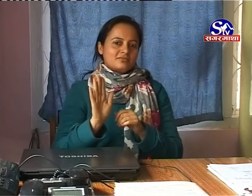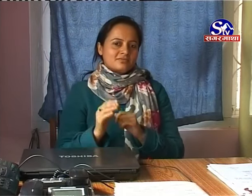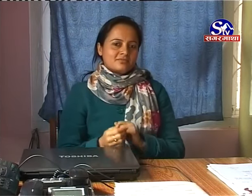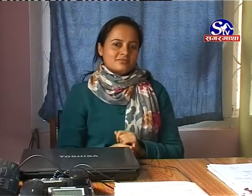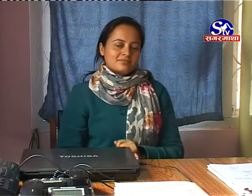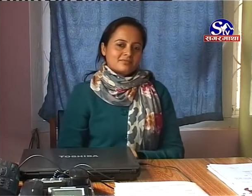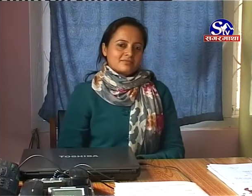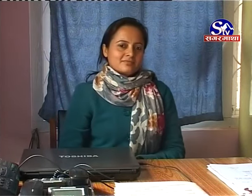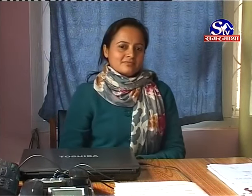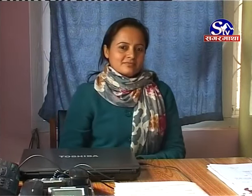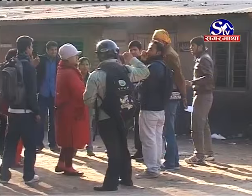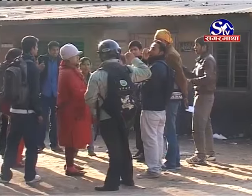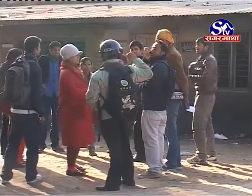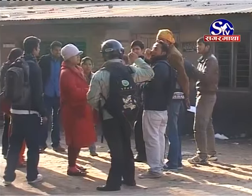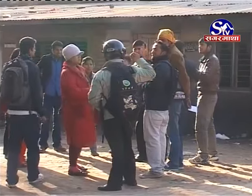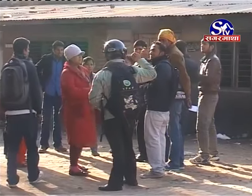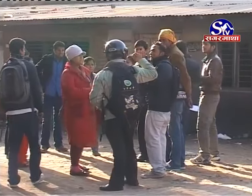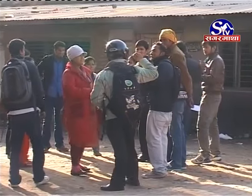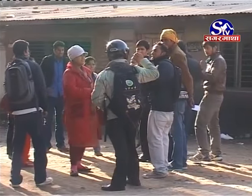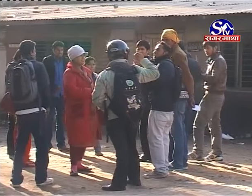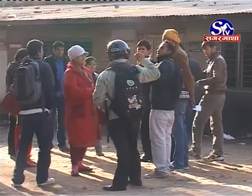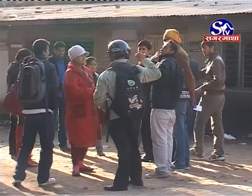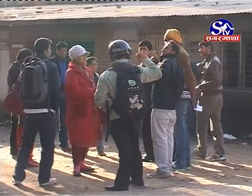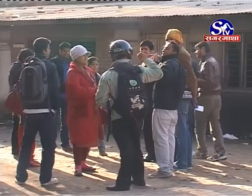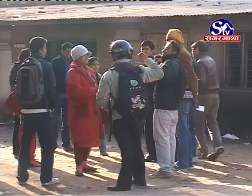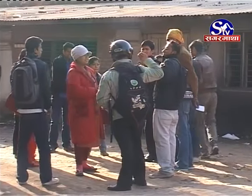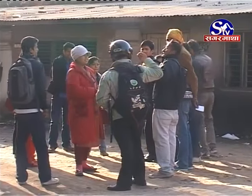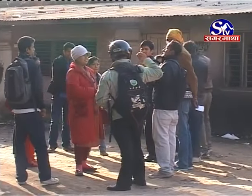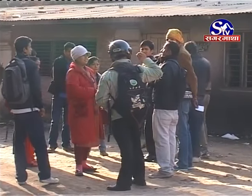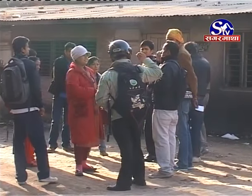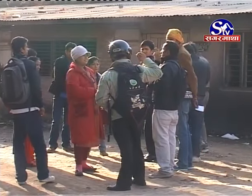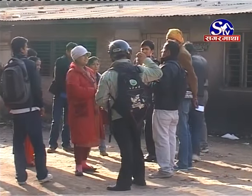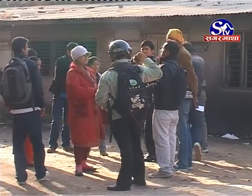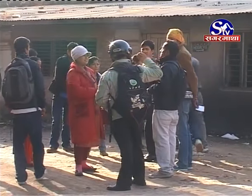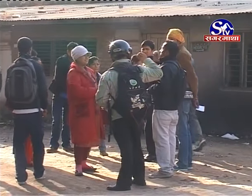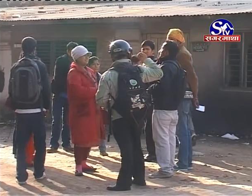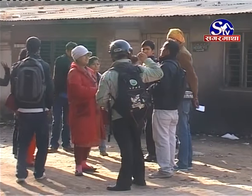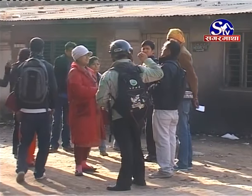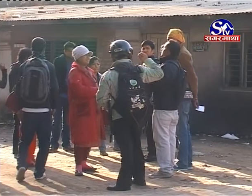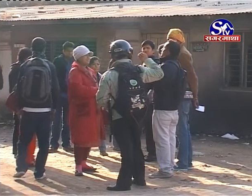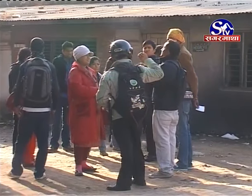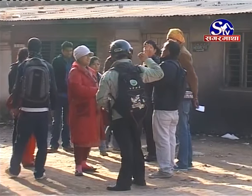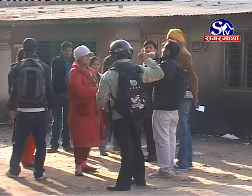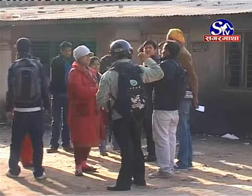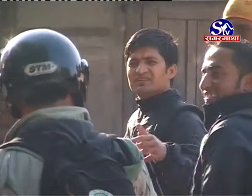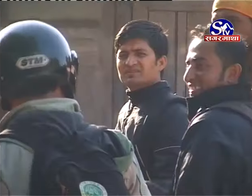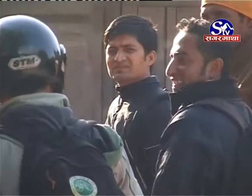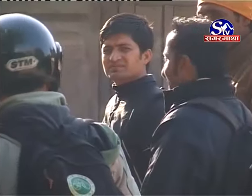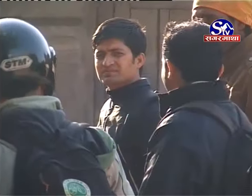चाहिँ बहिराहरू हुनुहुन्छ। यतिका संख्यामा सुनाई र बोलाइमा समस्या भएका नागरिक भए पनि राज्यका